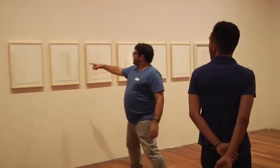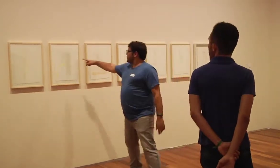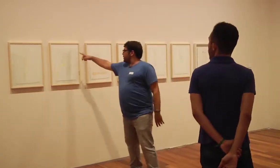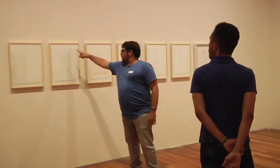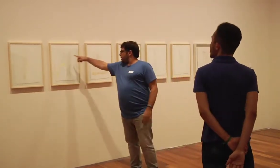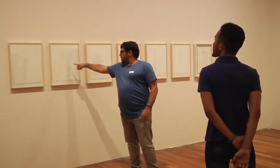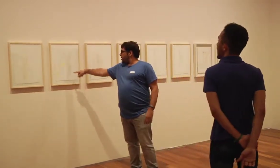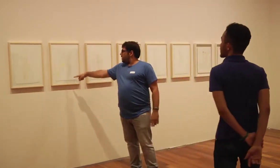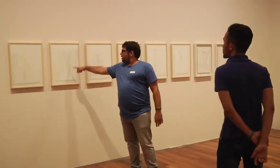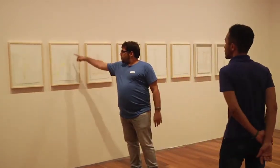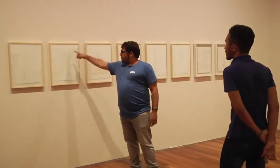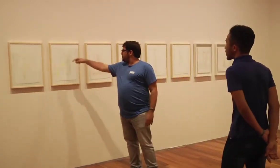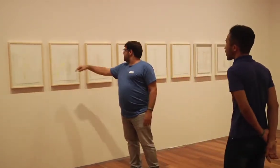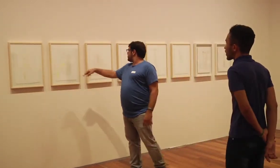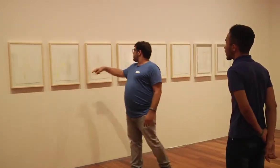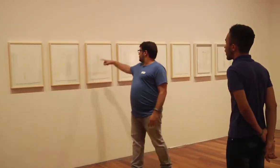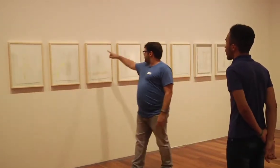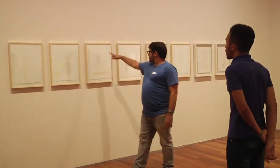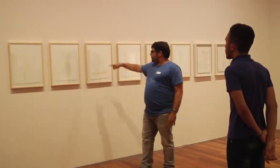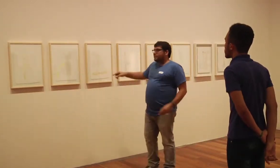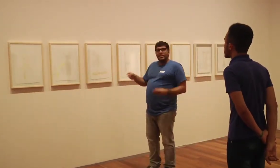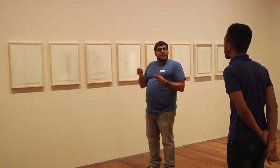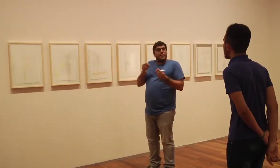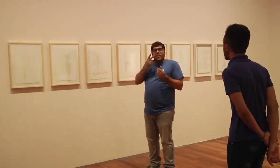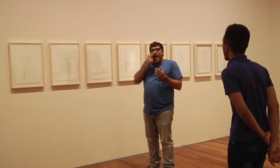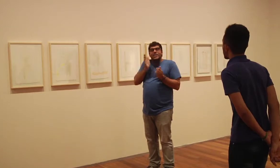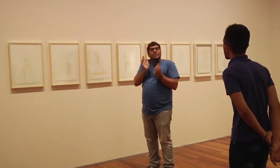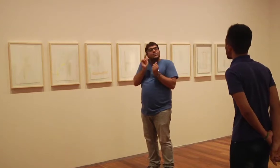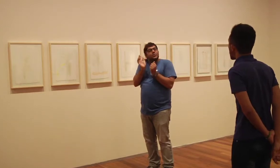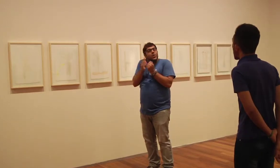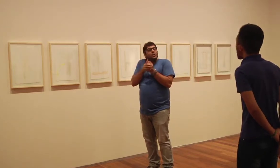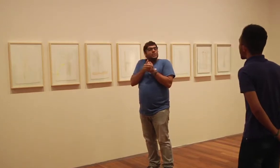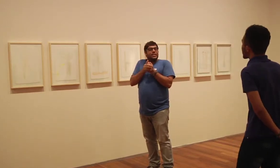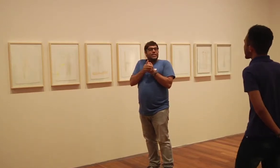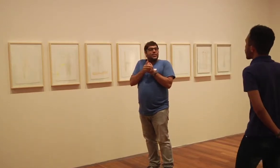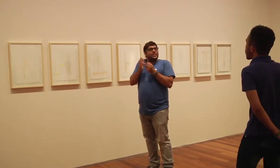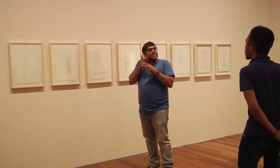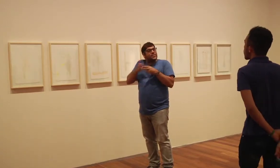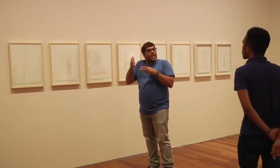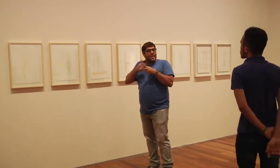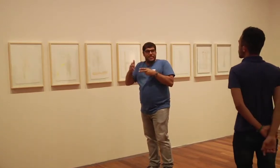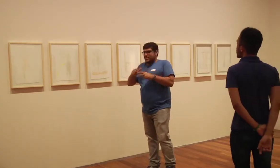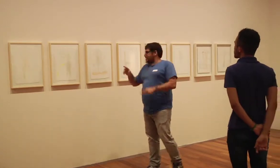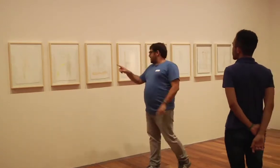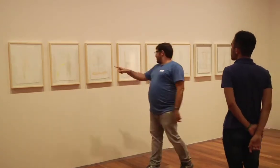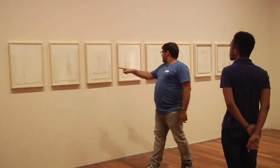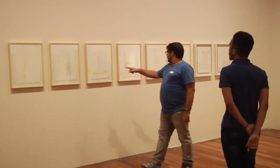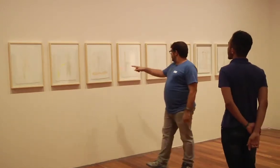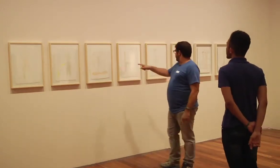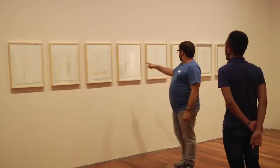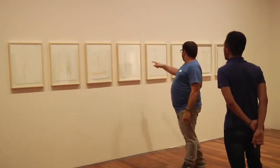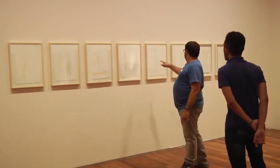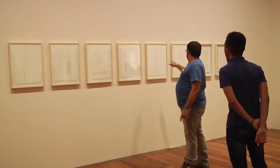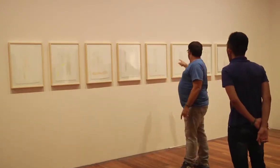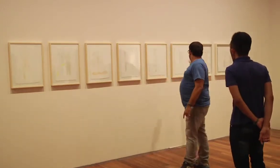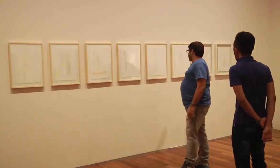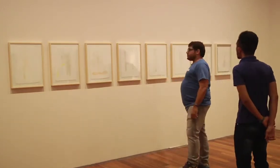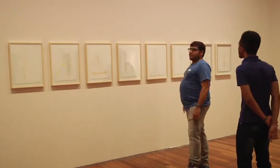a corporeidade. Vejam só esses traços. Parece algo oculto, escondido, disfarçado, algo que não está